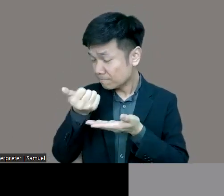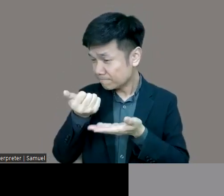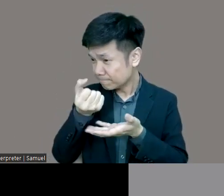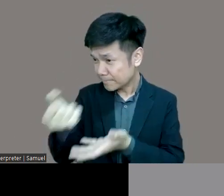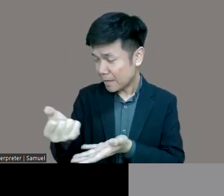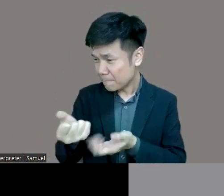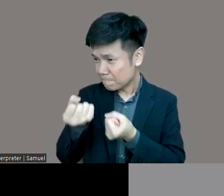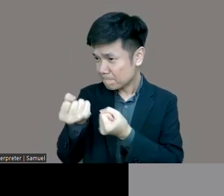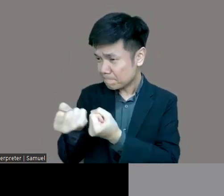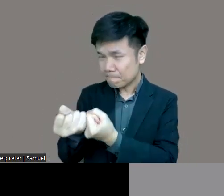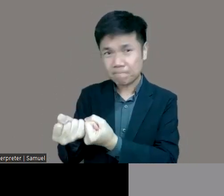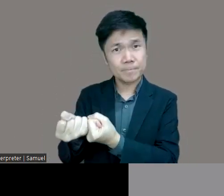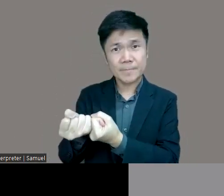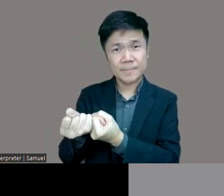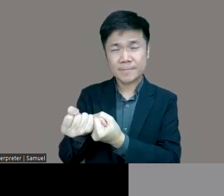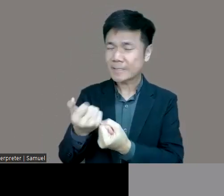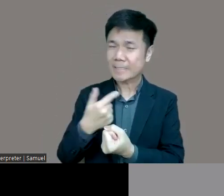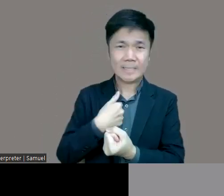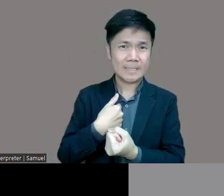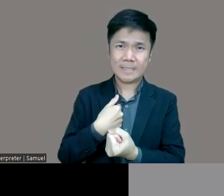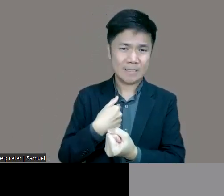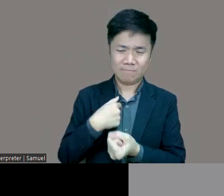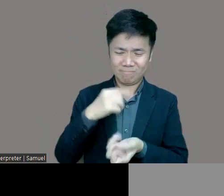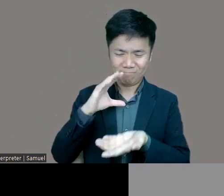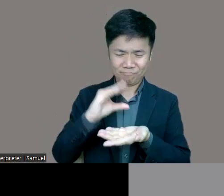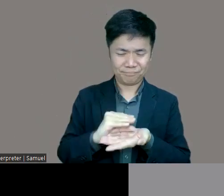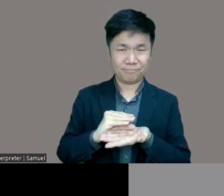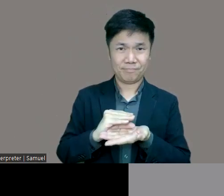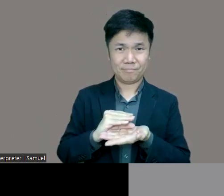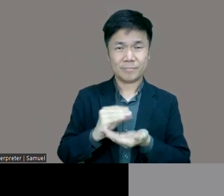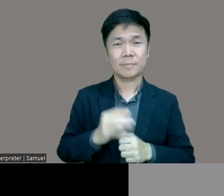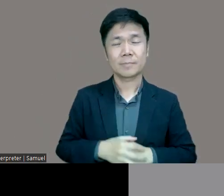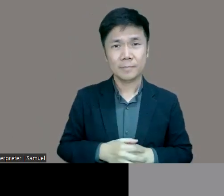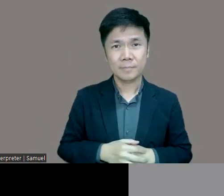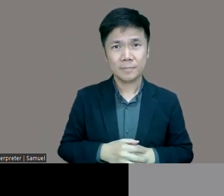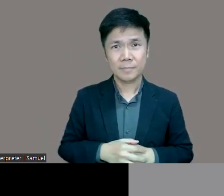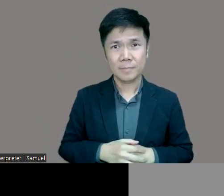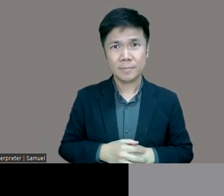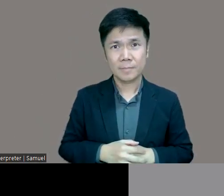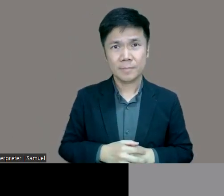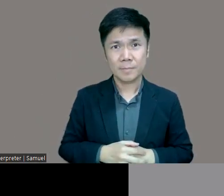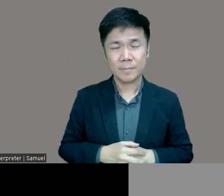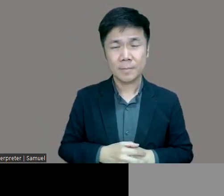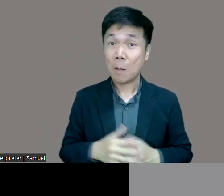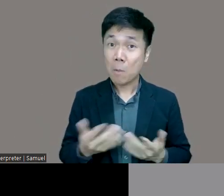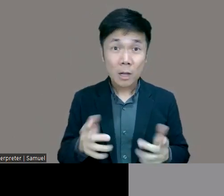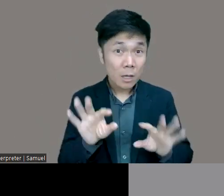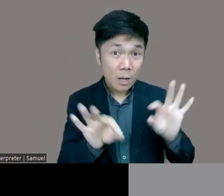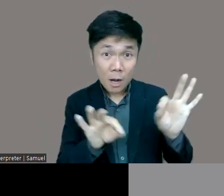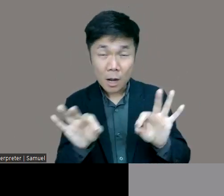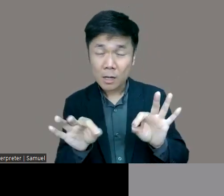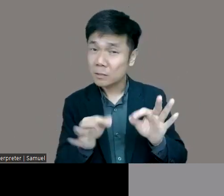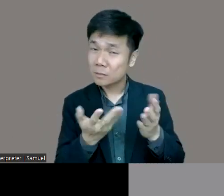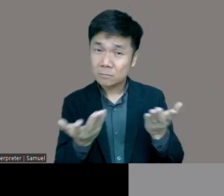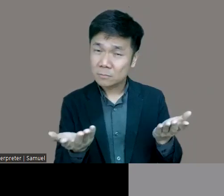continuer les activités sociales, pour voir comment nous pouvons les renforcer. Nous sommes très limités dans ce domaine. Je